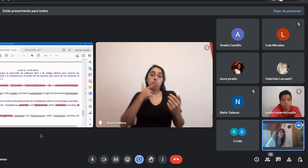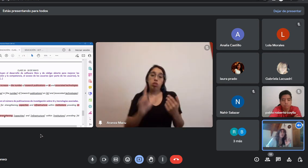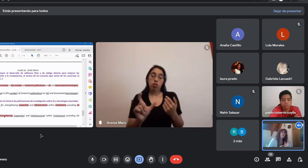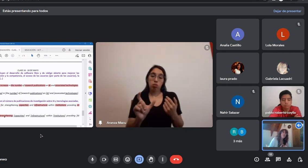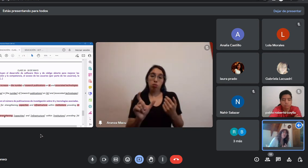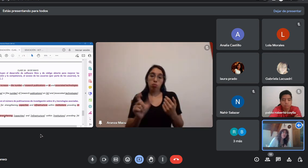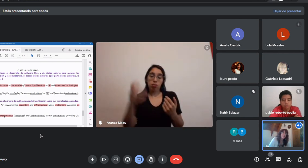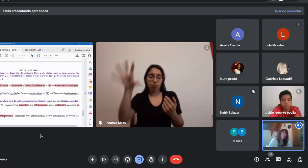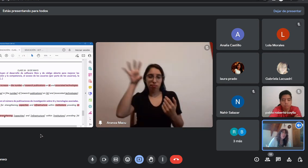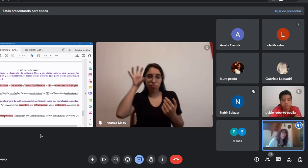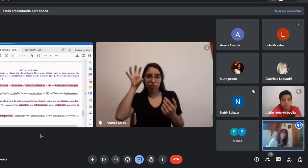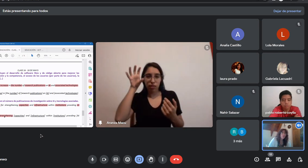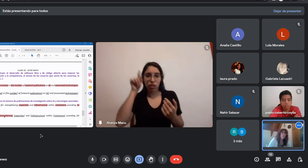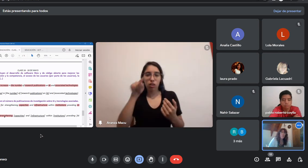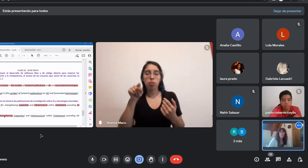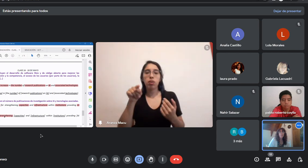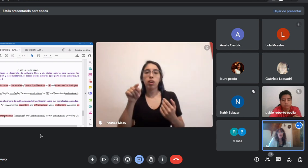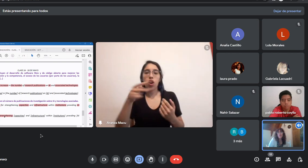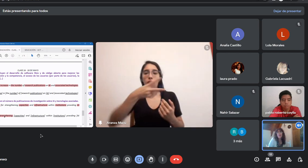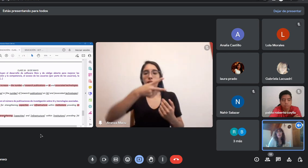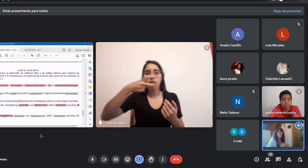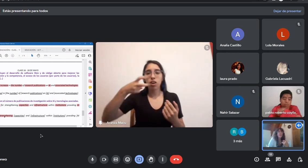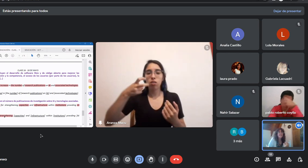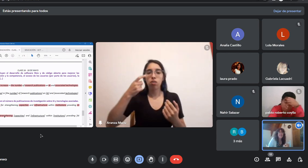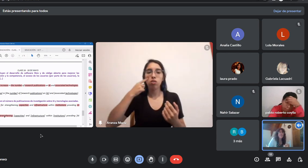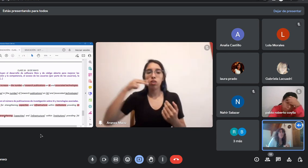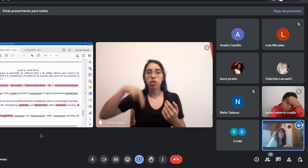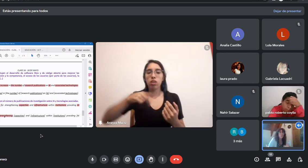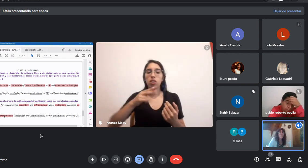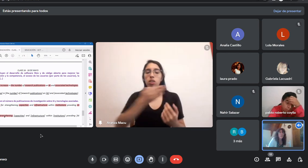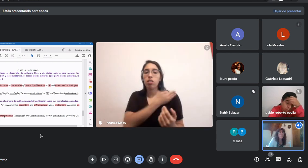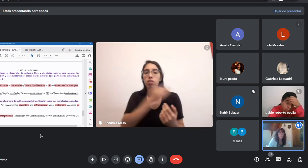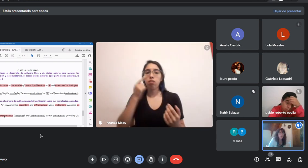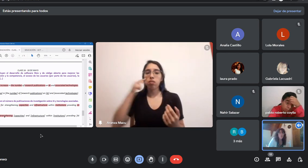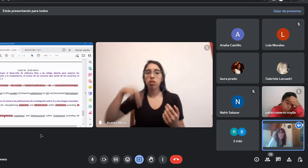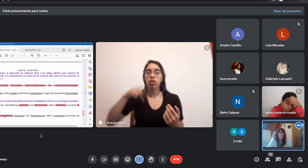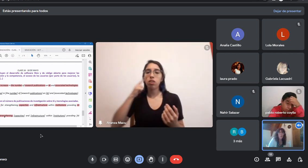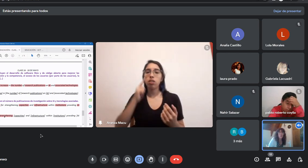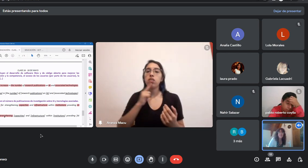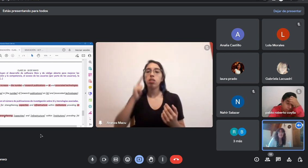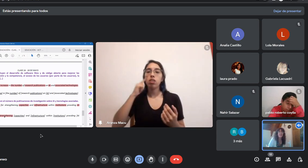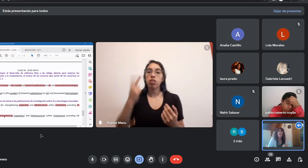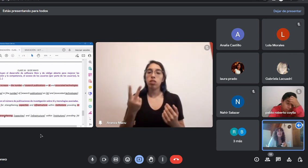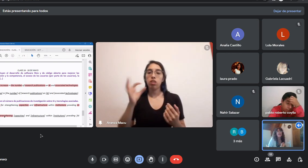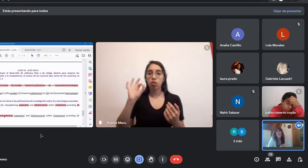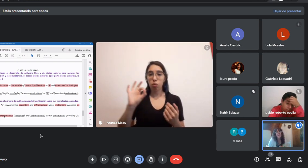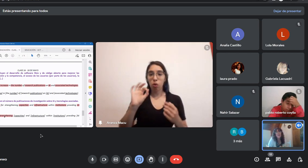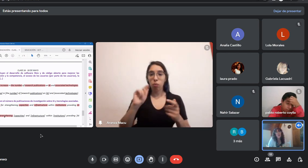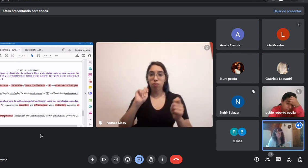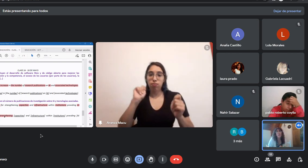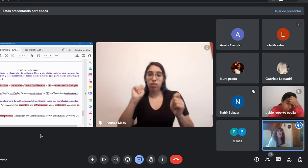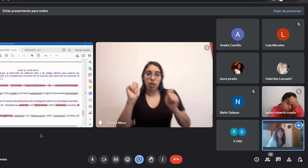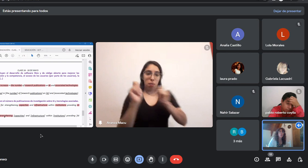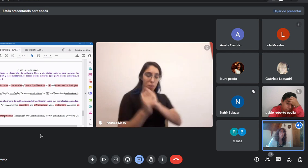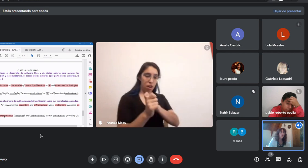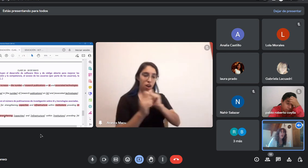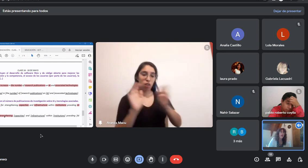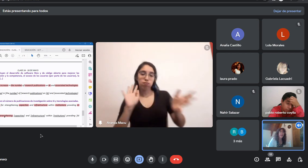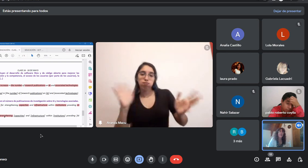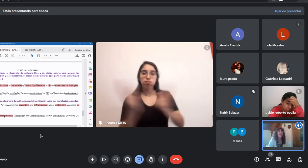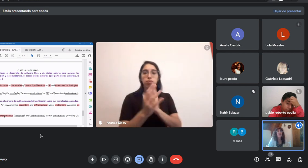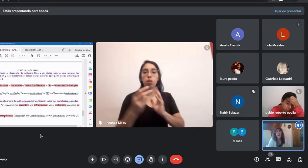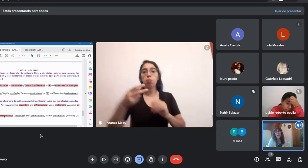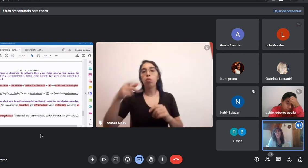los infinitivos pueden reemplazarse por sustantivos. Yo puedo decir leer o la